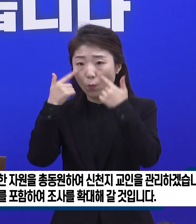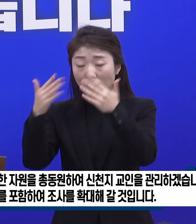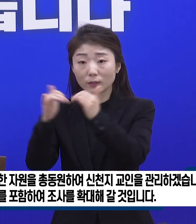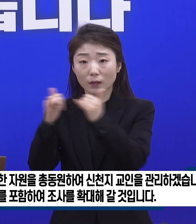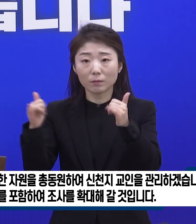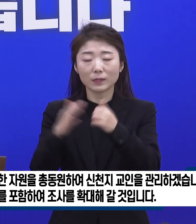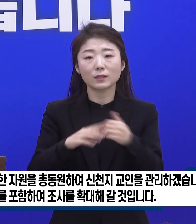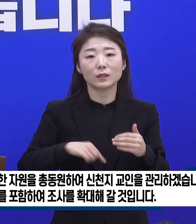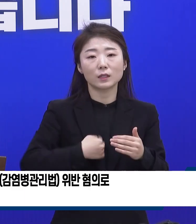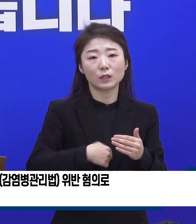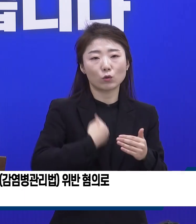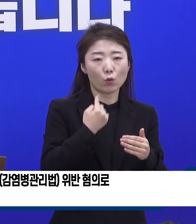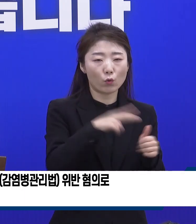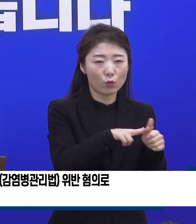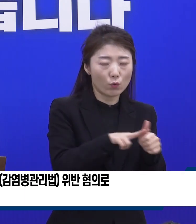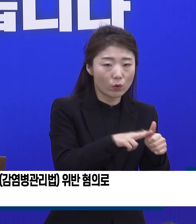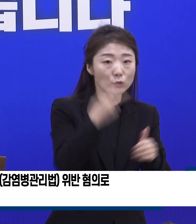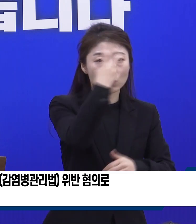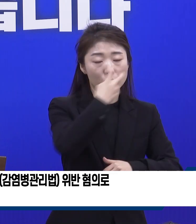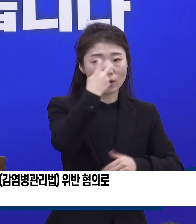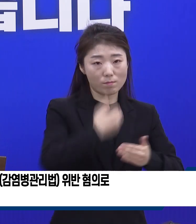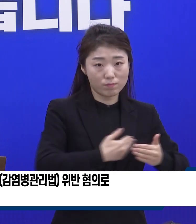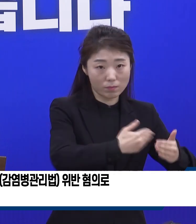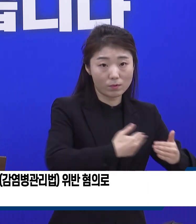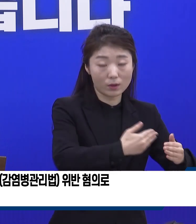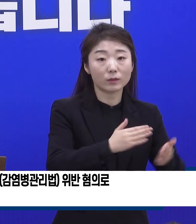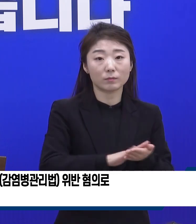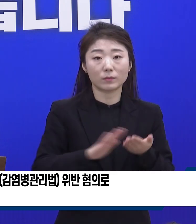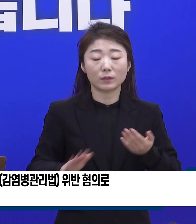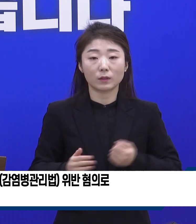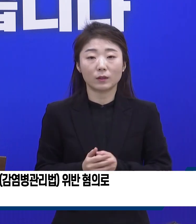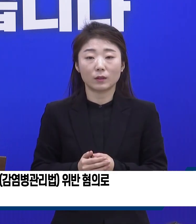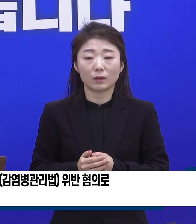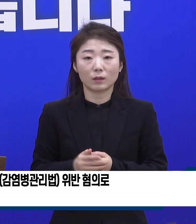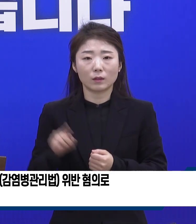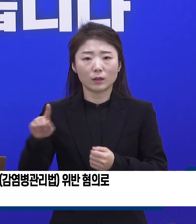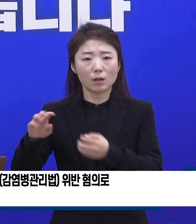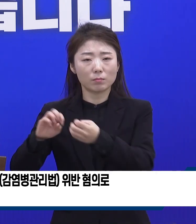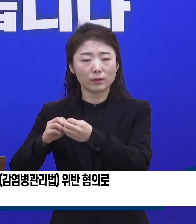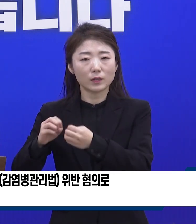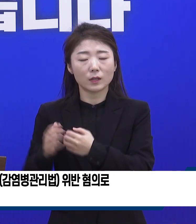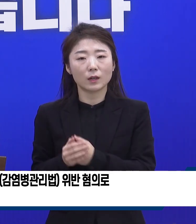확대해 나가겠습니다. 고의로 신천지 측이 명단을 누락한 경우에는